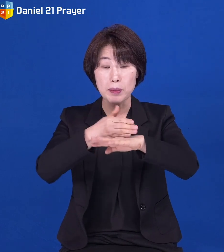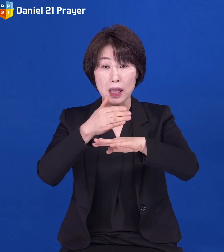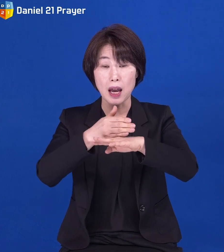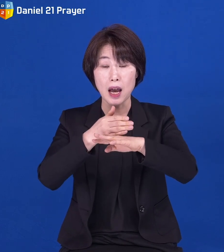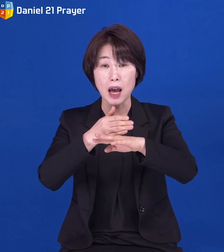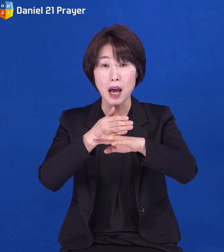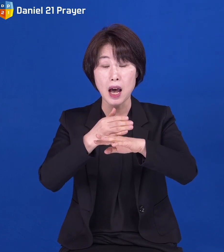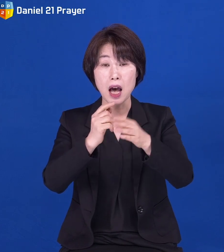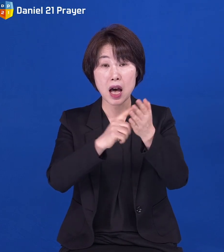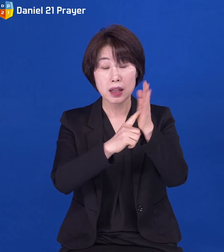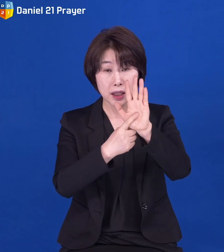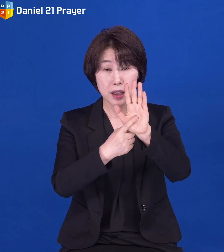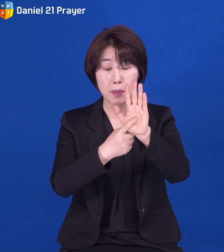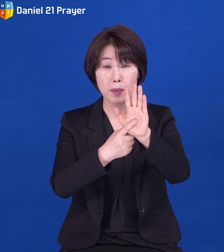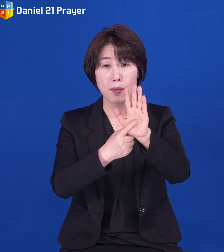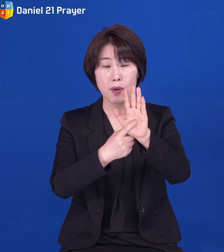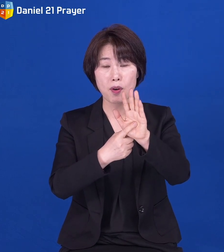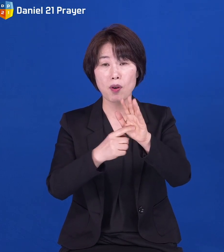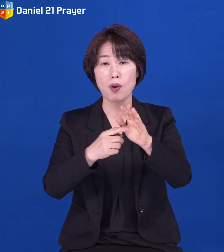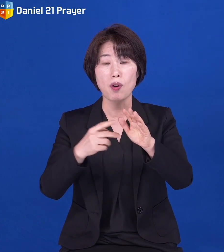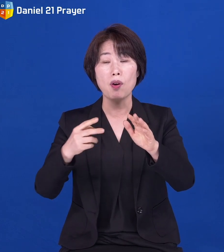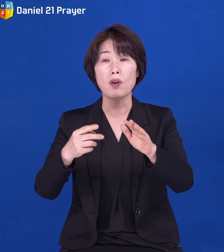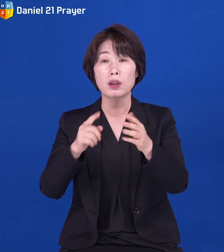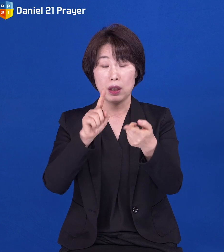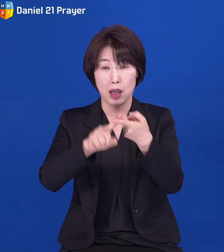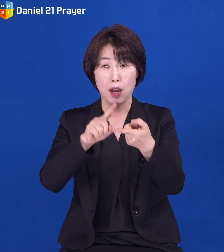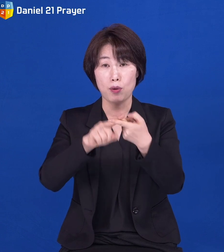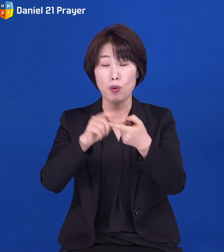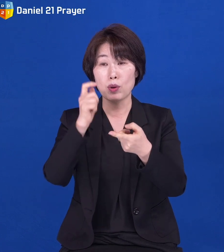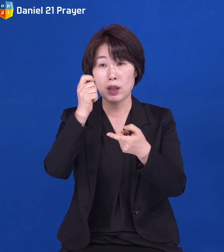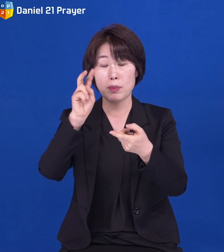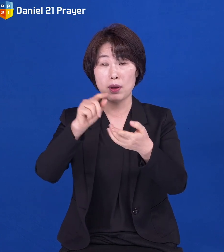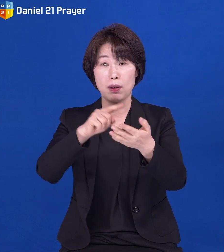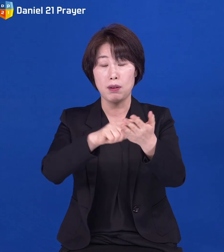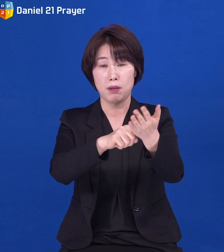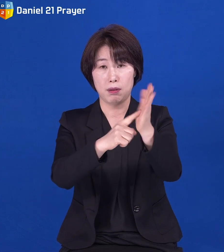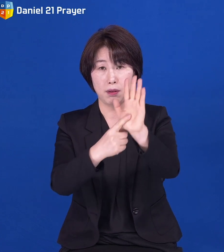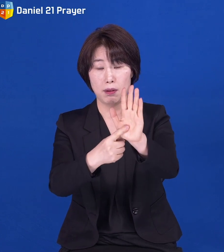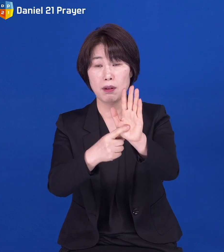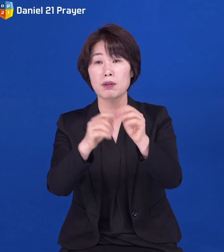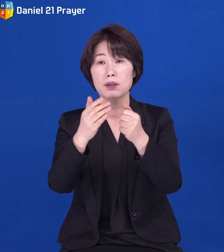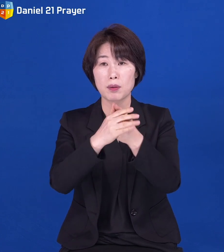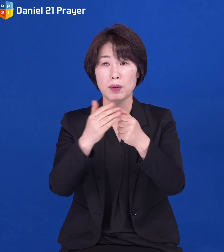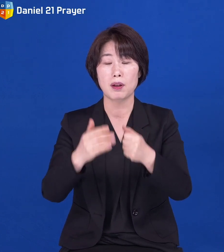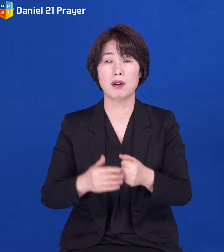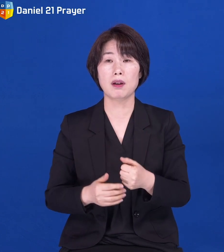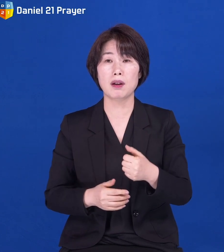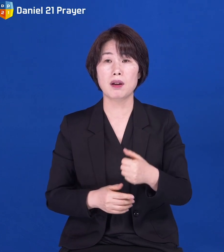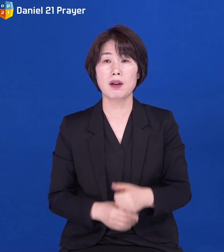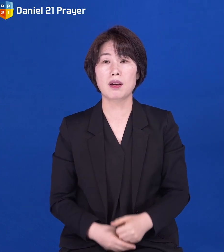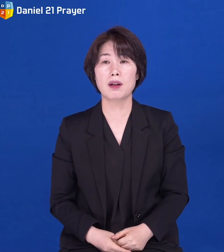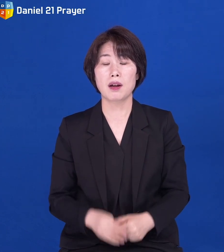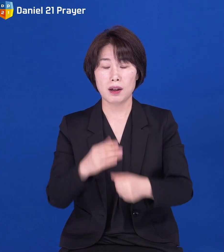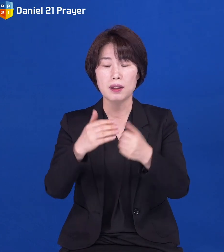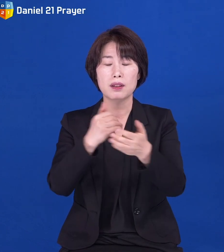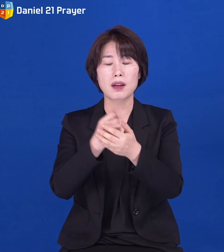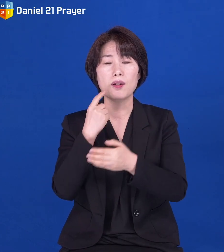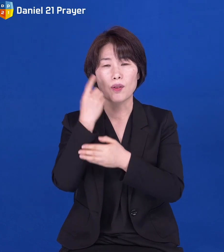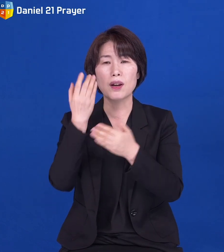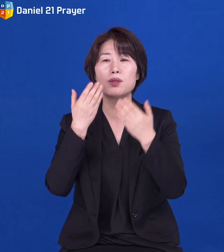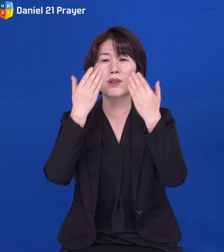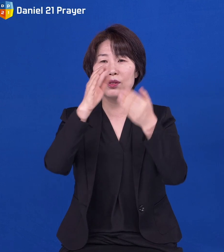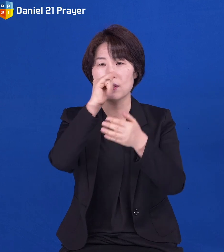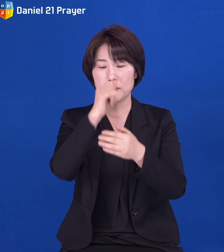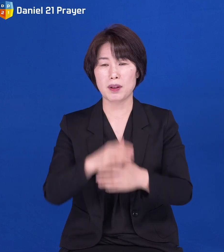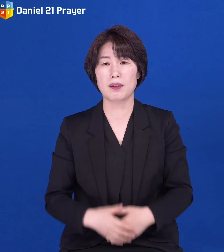그러니까 제가 하나님 믿는지 다 아는 거예요. 그러니까 저는 또 하나님한테 영광을 돌릴 수 있는 기회를 우리 미니 때문에 맨날 찾게 되는 거죠. 그래서 항상 우리 미니를